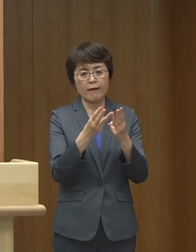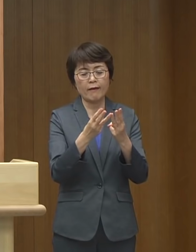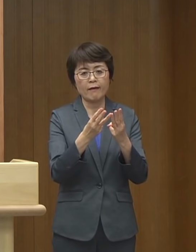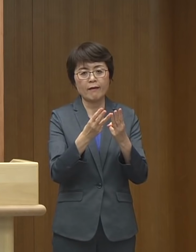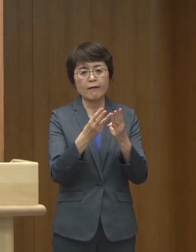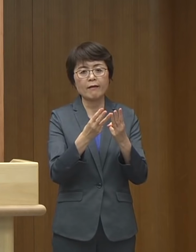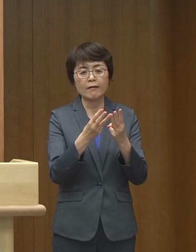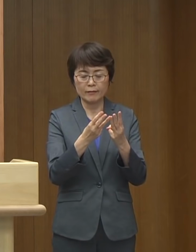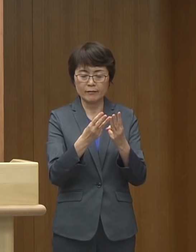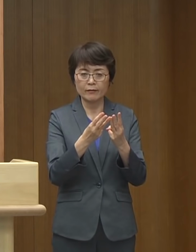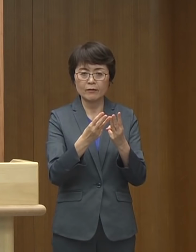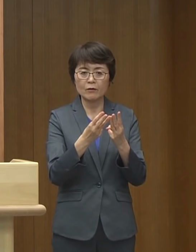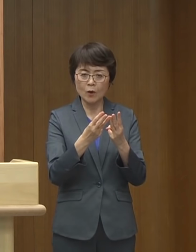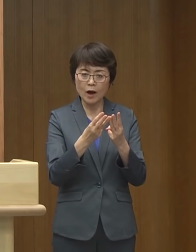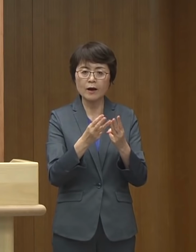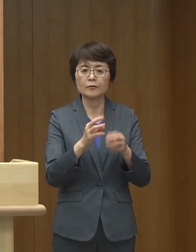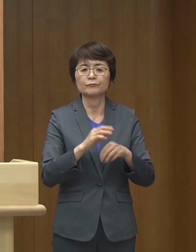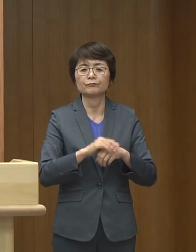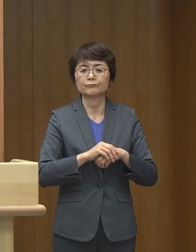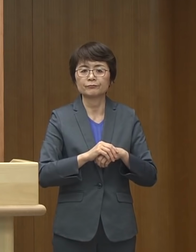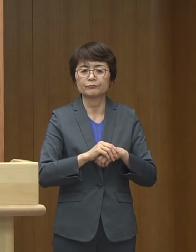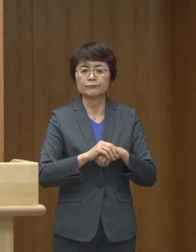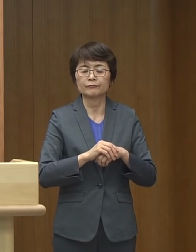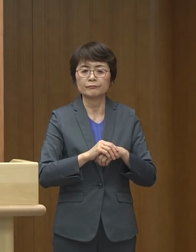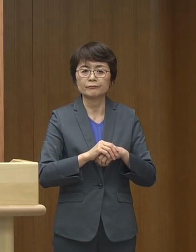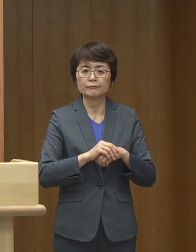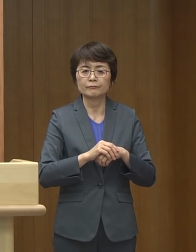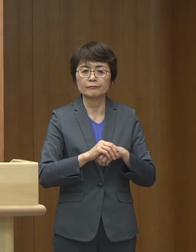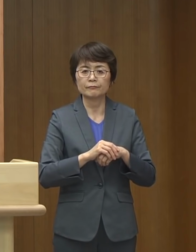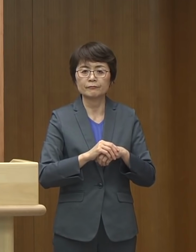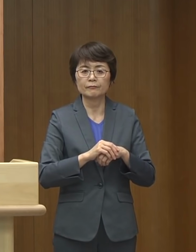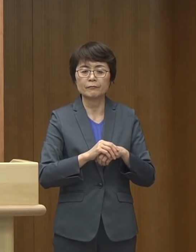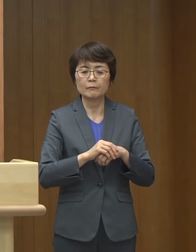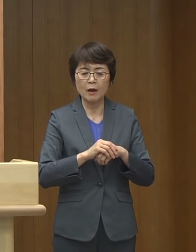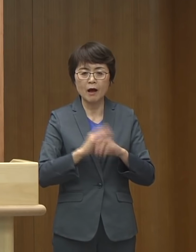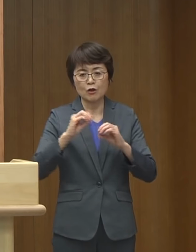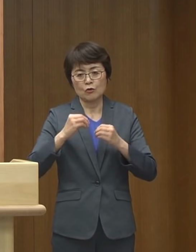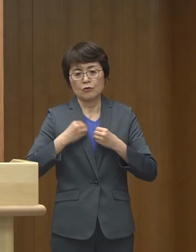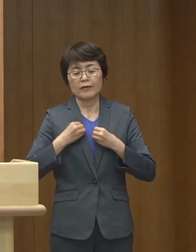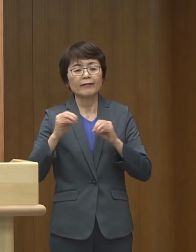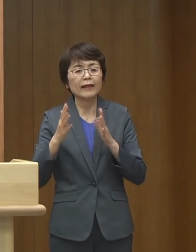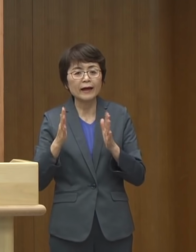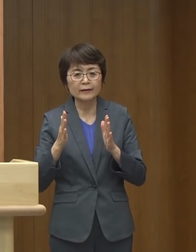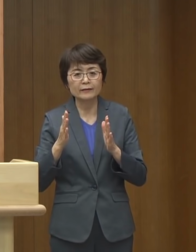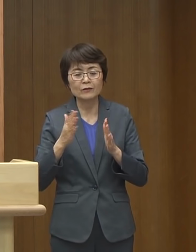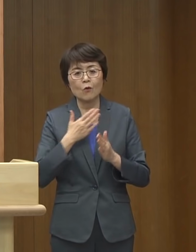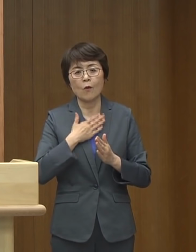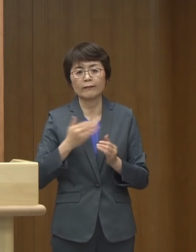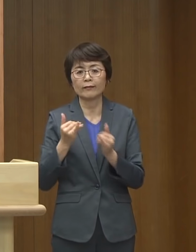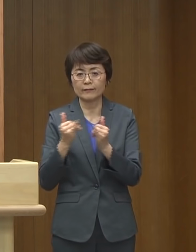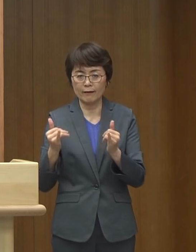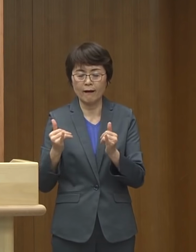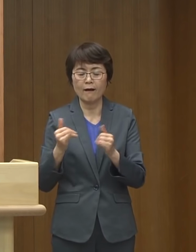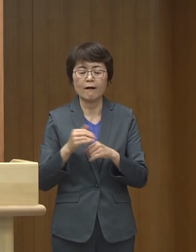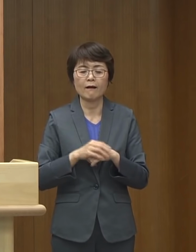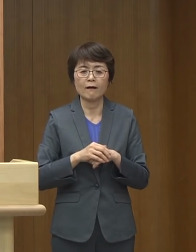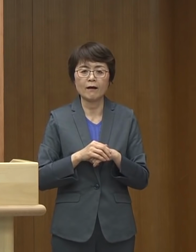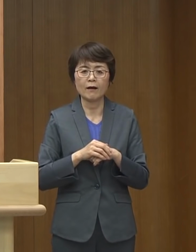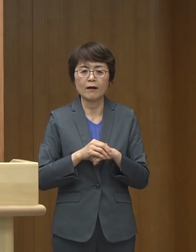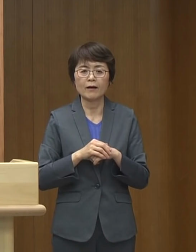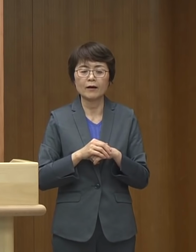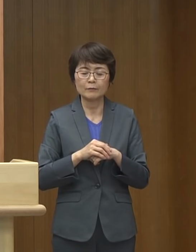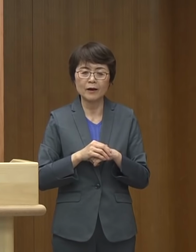よということで判明をした方の累計とから陰性確認、その容